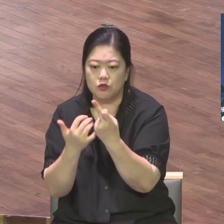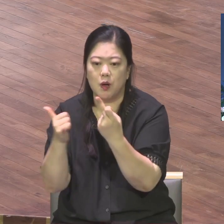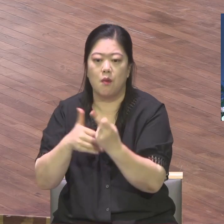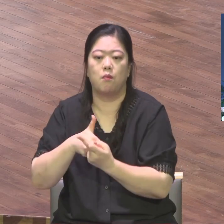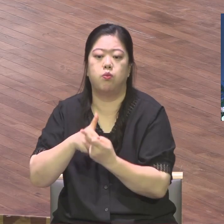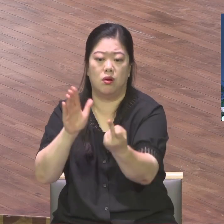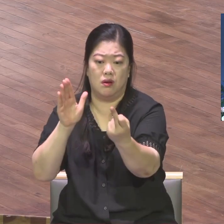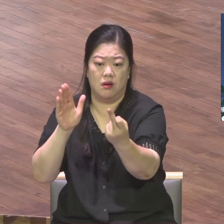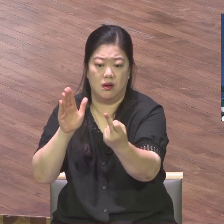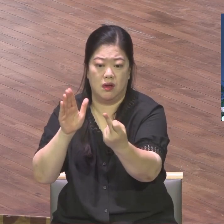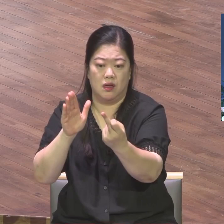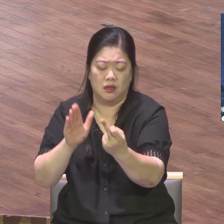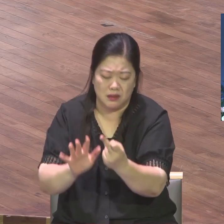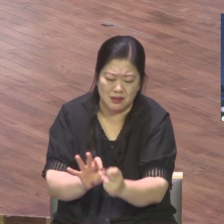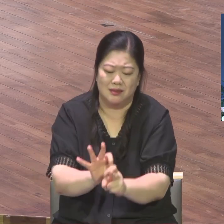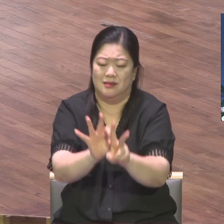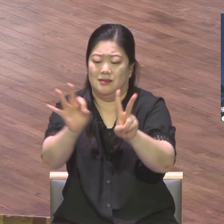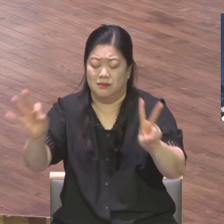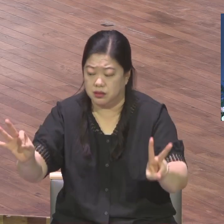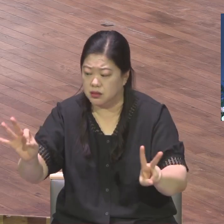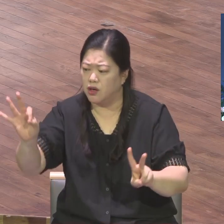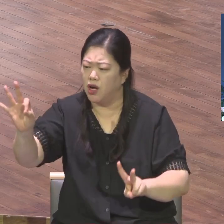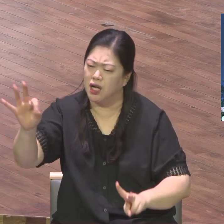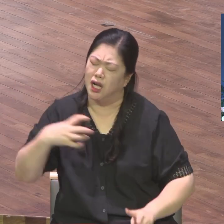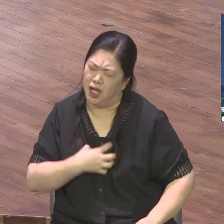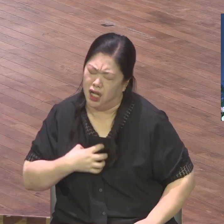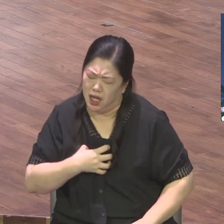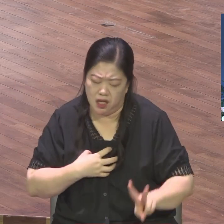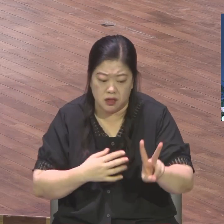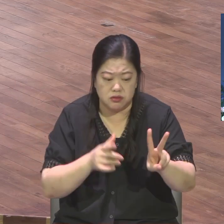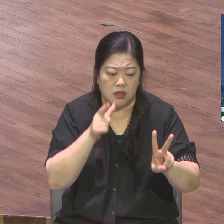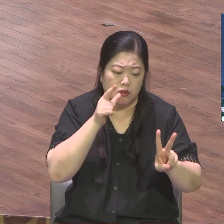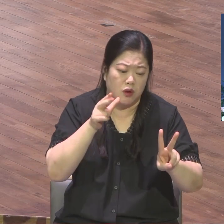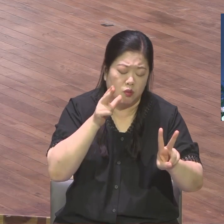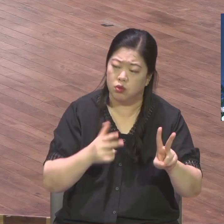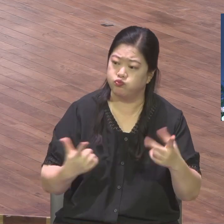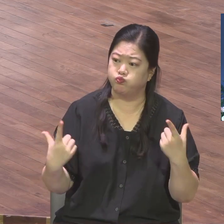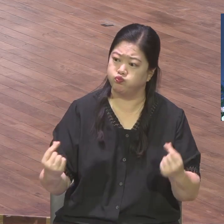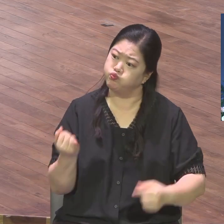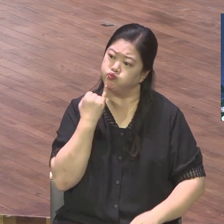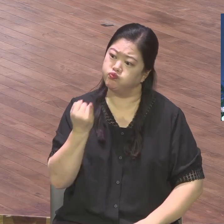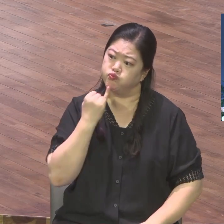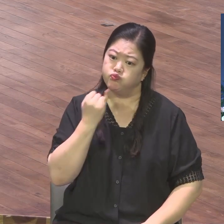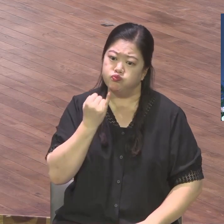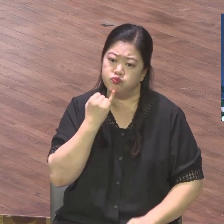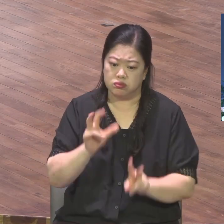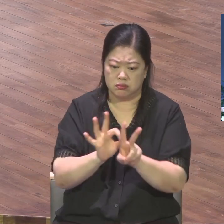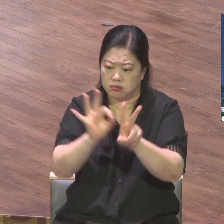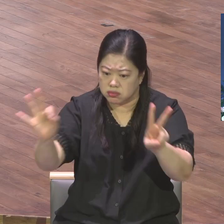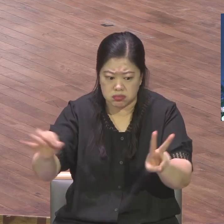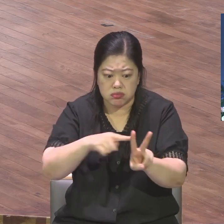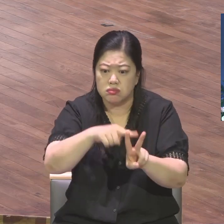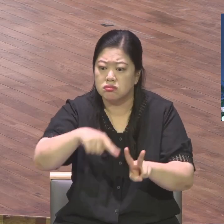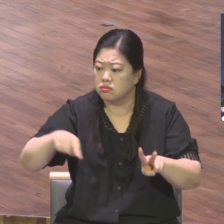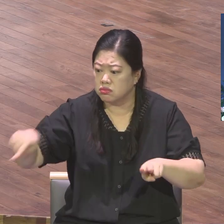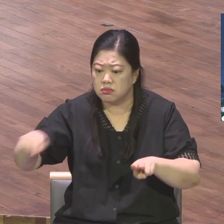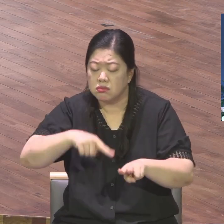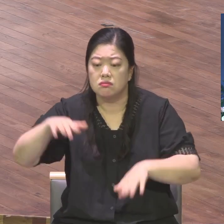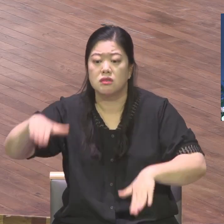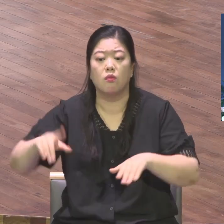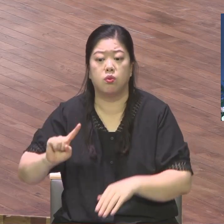하나님에 대한 믿음과 불신앙 차이예요. 얼마나 하나님을